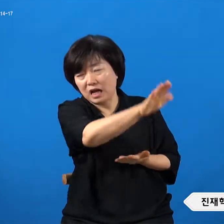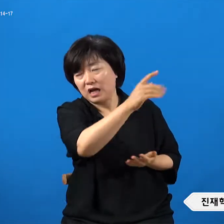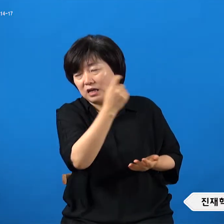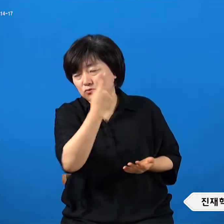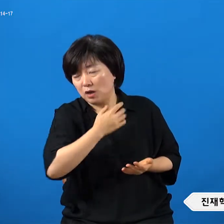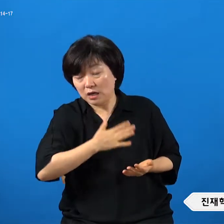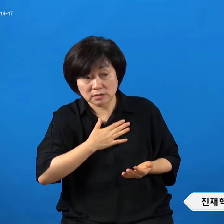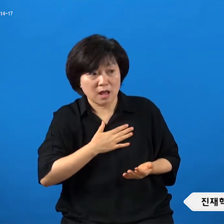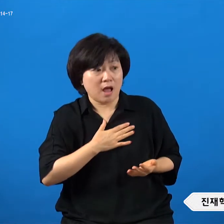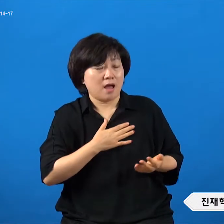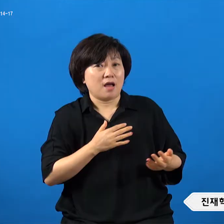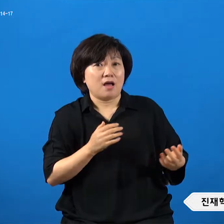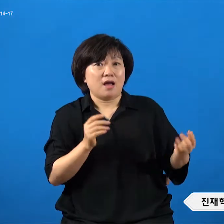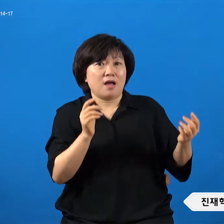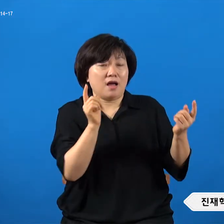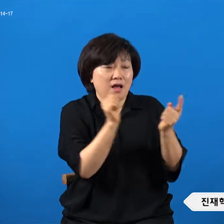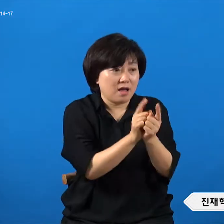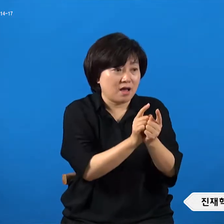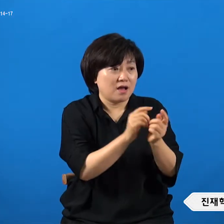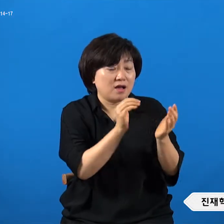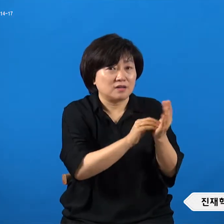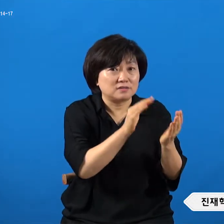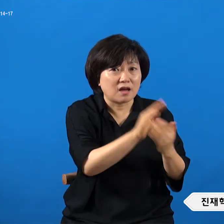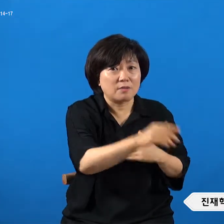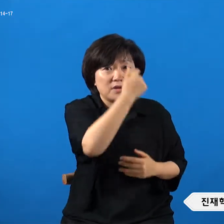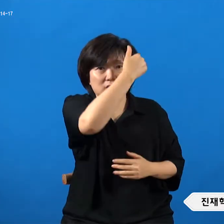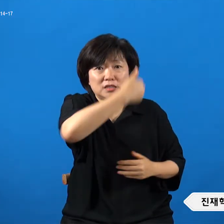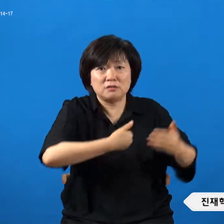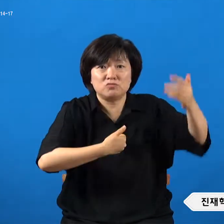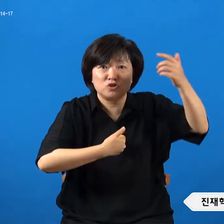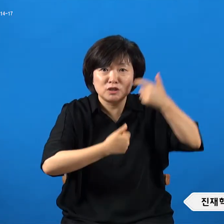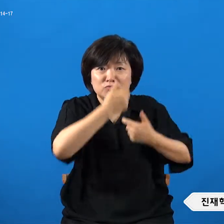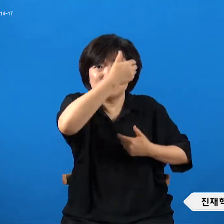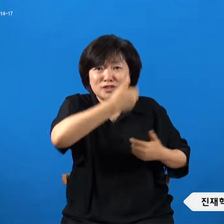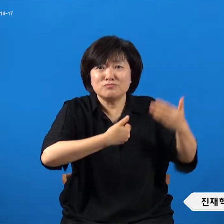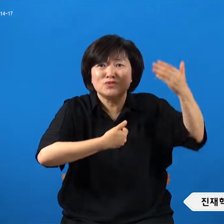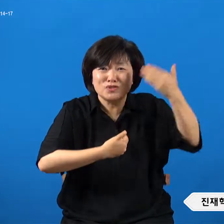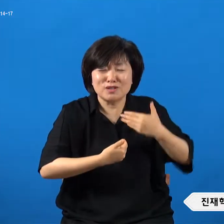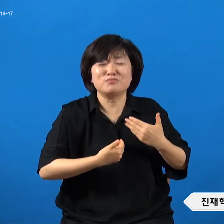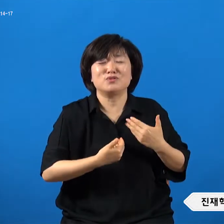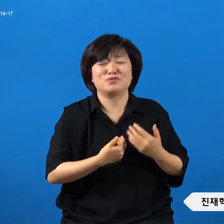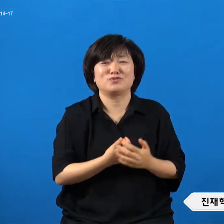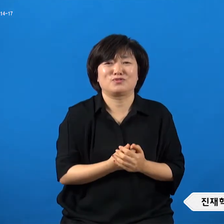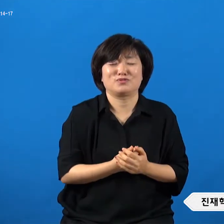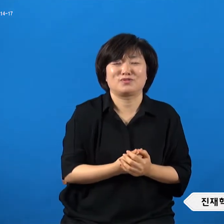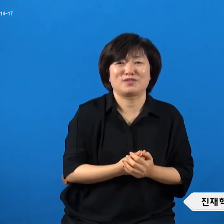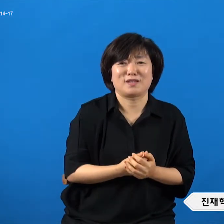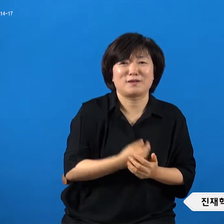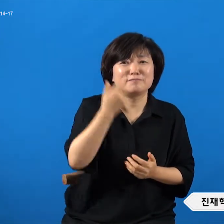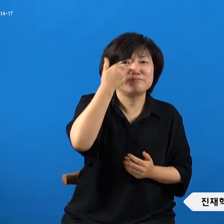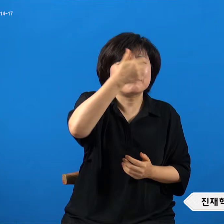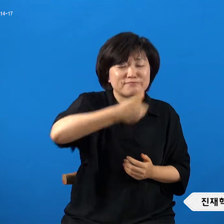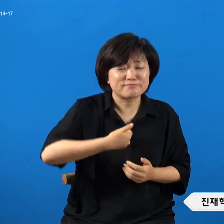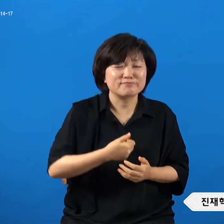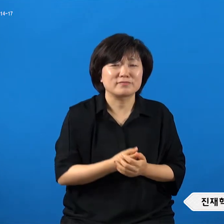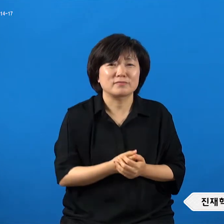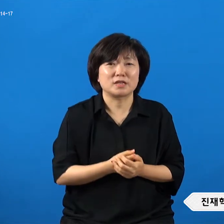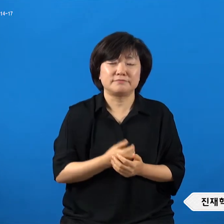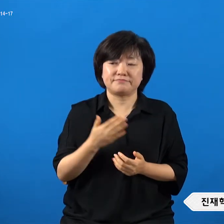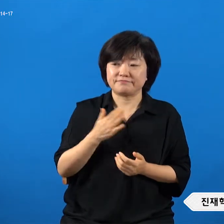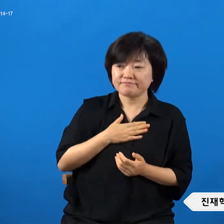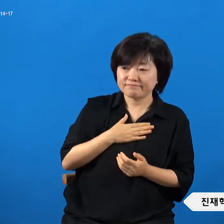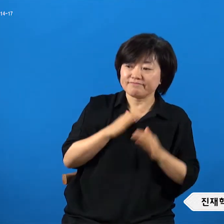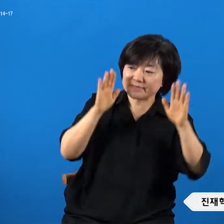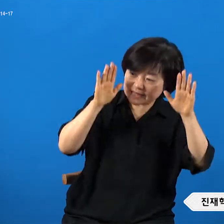시작합니다. 근데 그 질문이 얼마나 놀라운지 저를 붙잡게 됩니다. 이렇게 질문합니다.